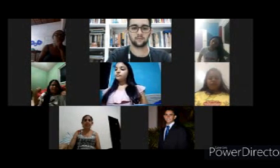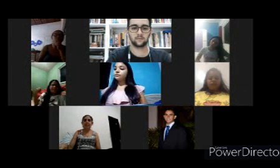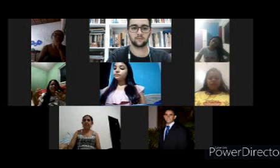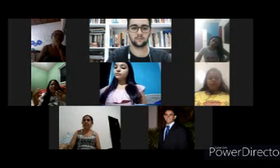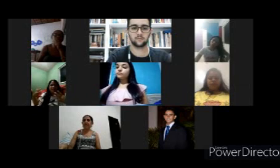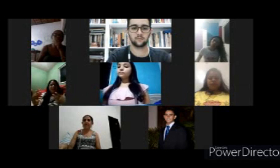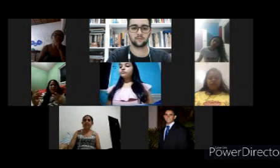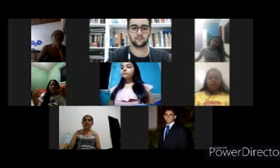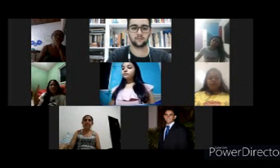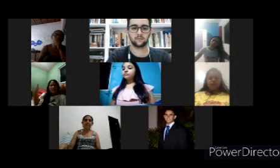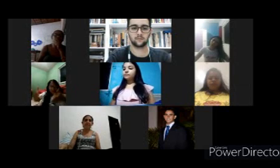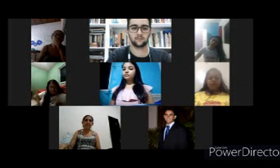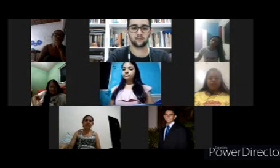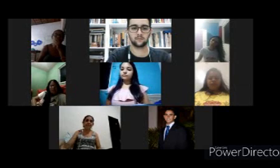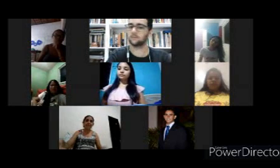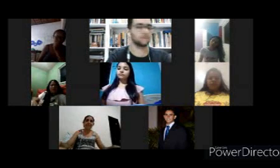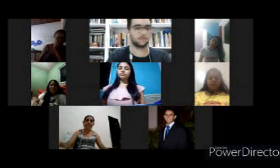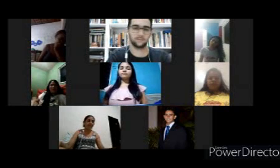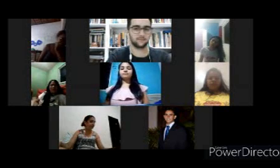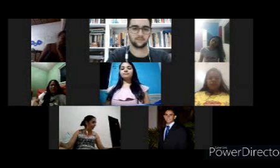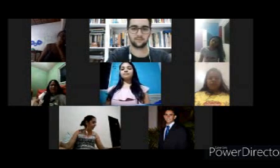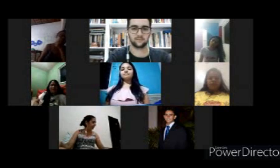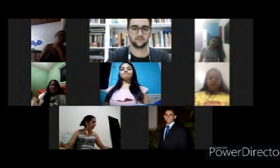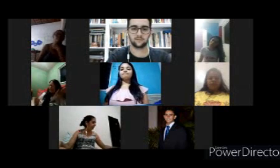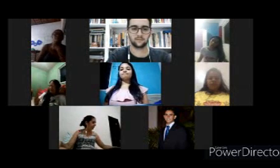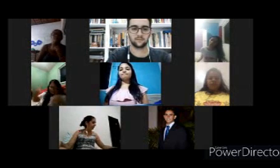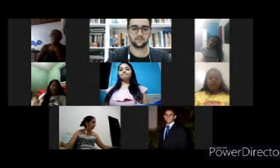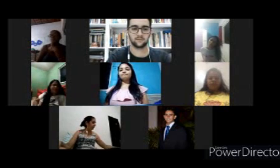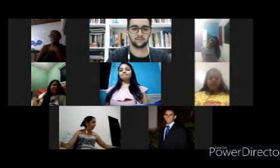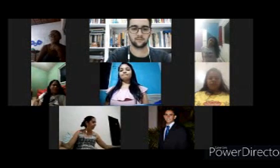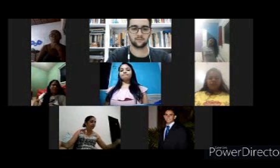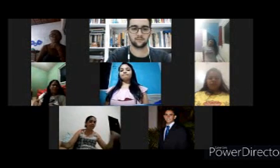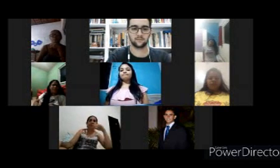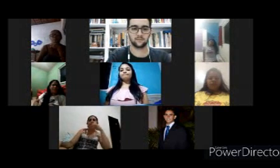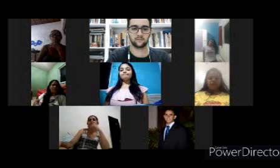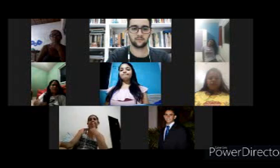Nasci na cidade, tem que dizer eu nasci de novo, não, né? Não. Então,